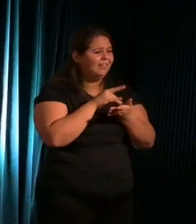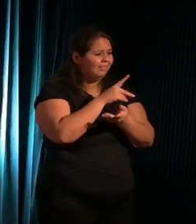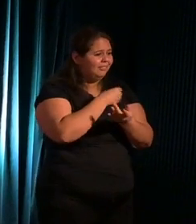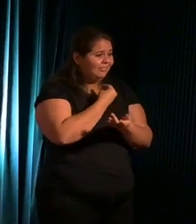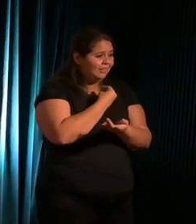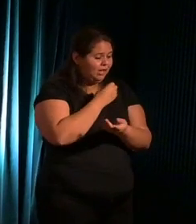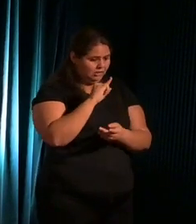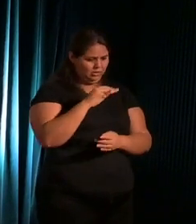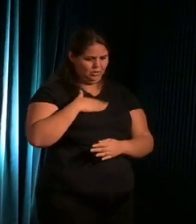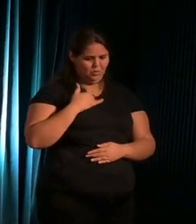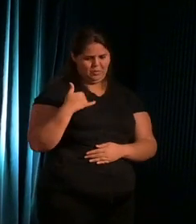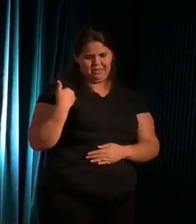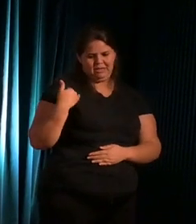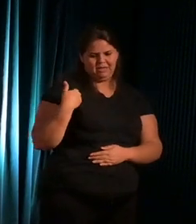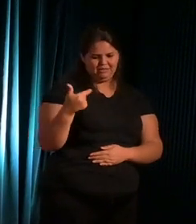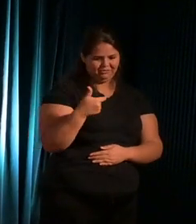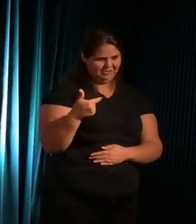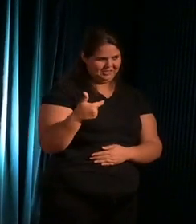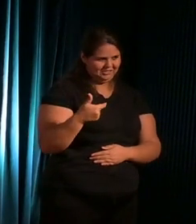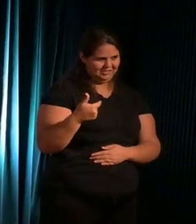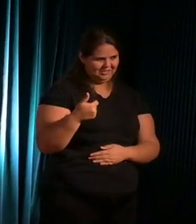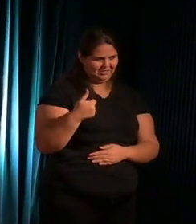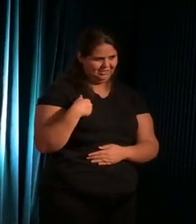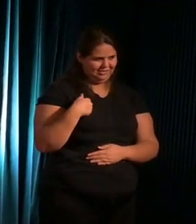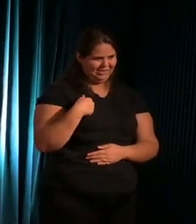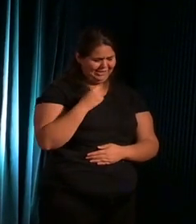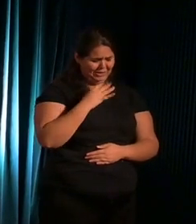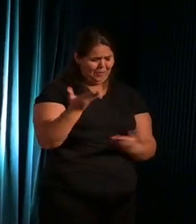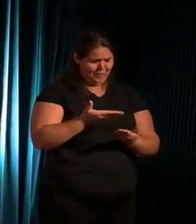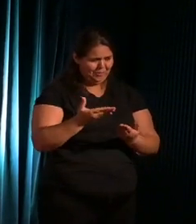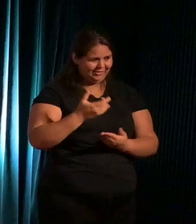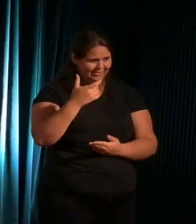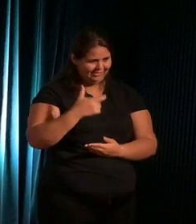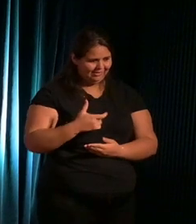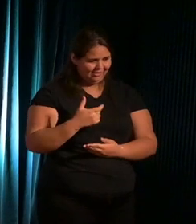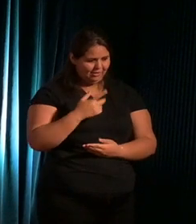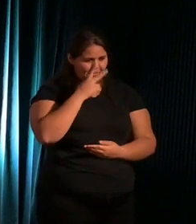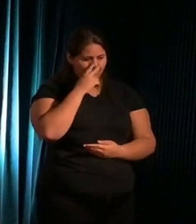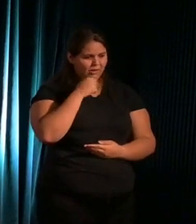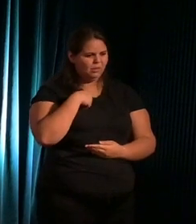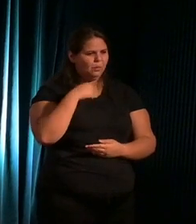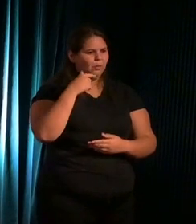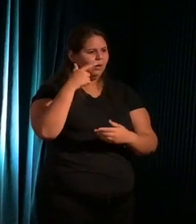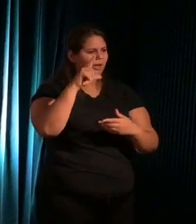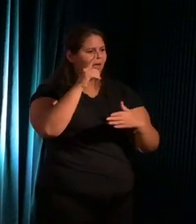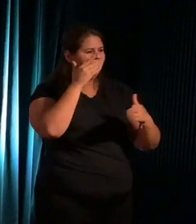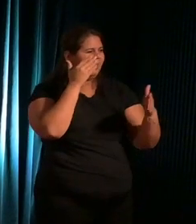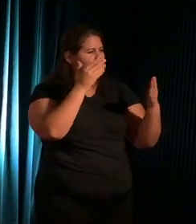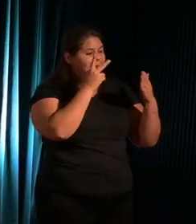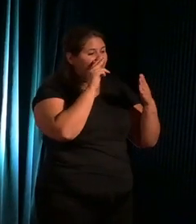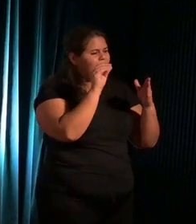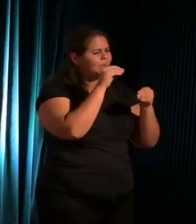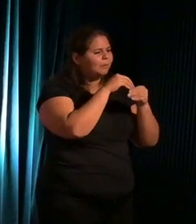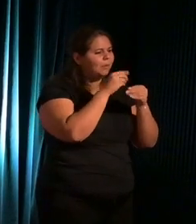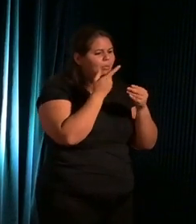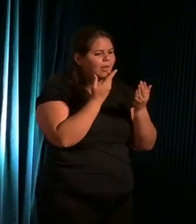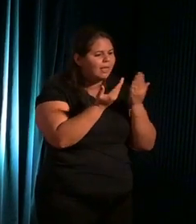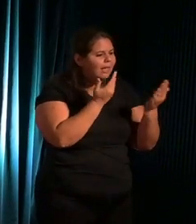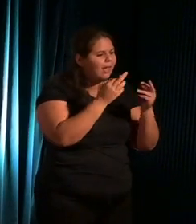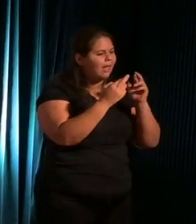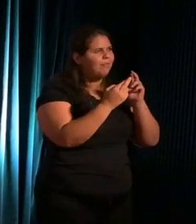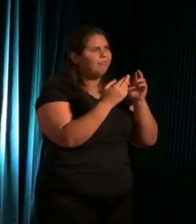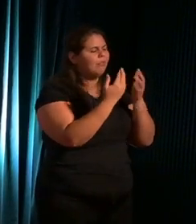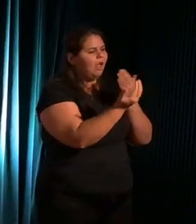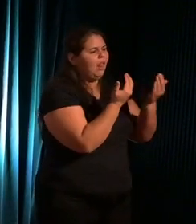22 anos, eu seria certamente um cara inserido no nível freudiano. Eu gosto de olhar o rosto, a